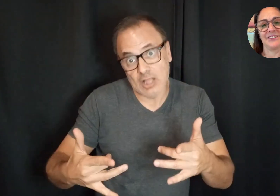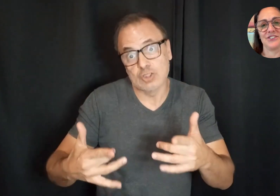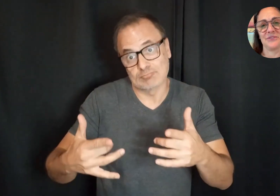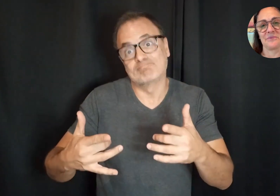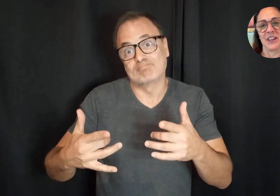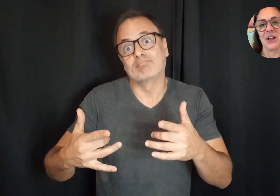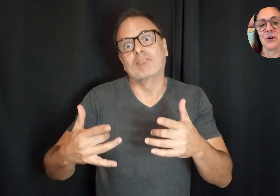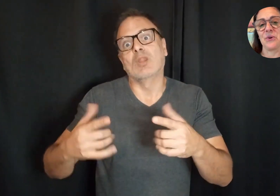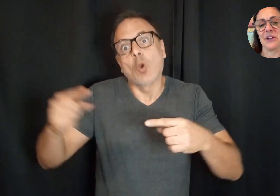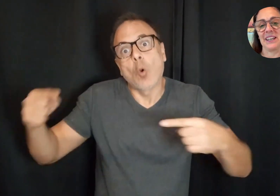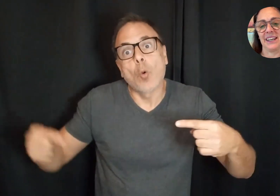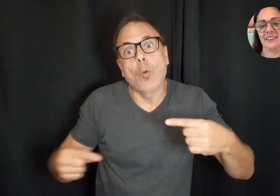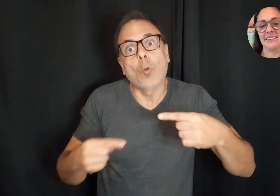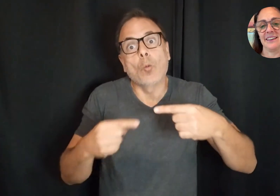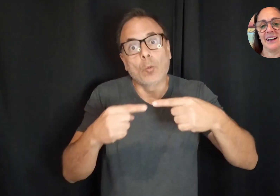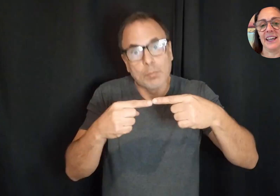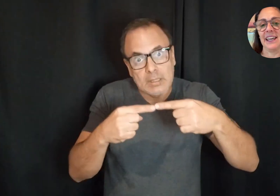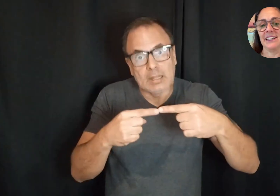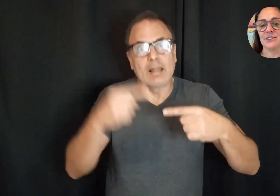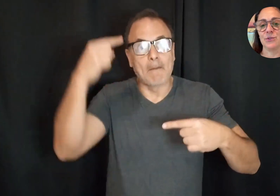caridade, coerência entre o que